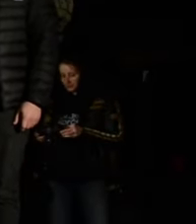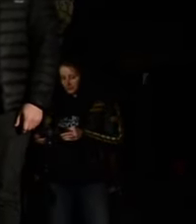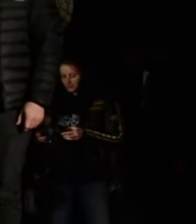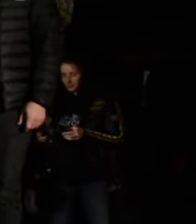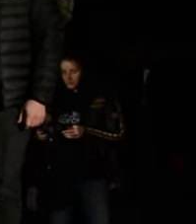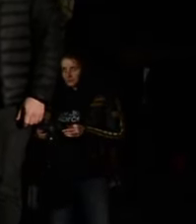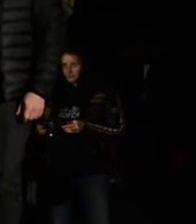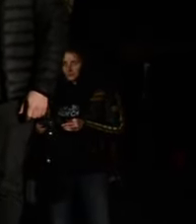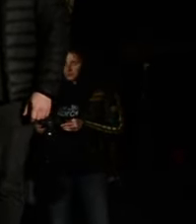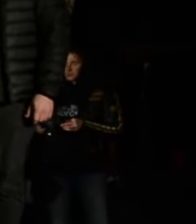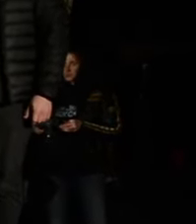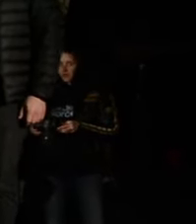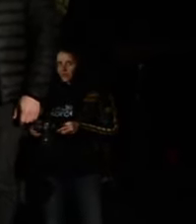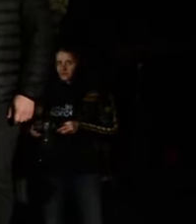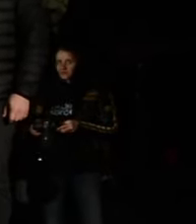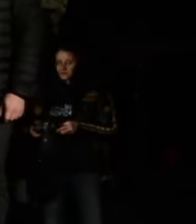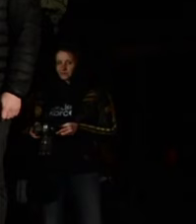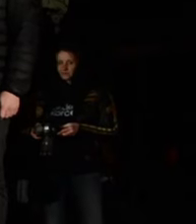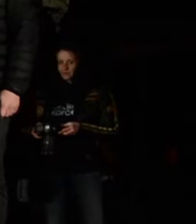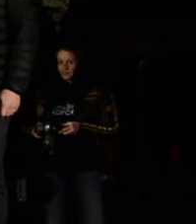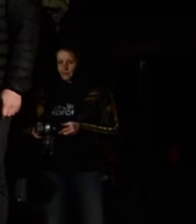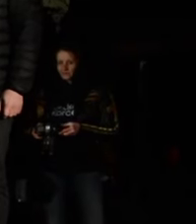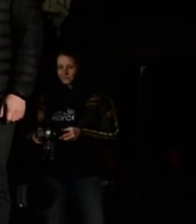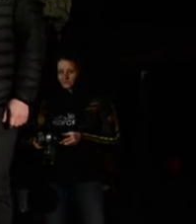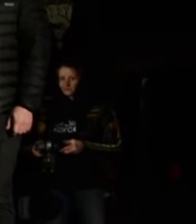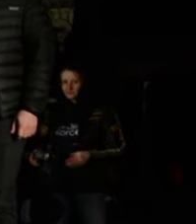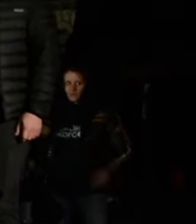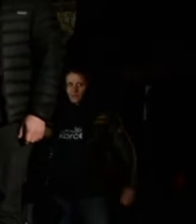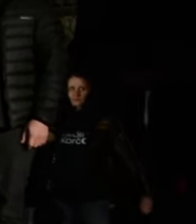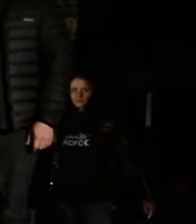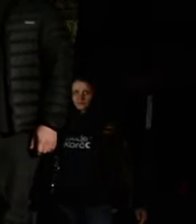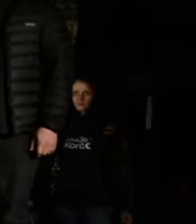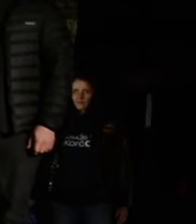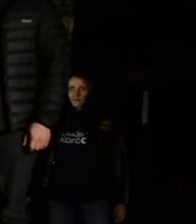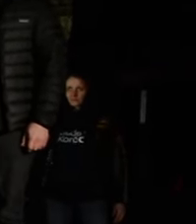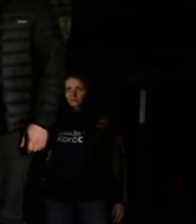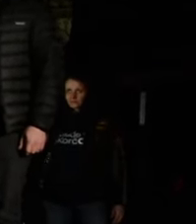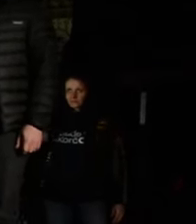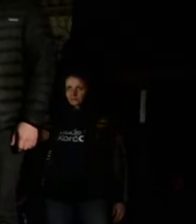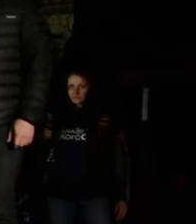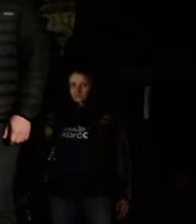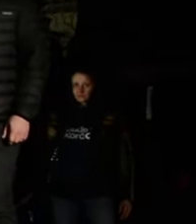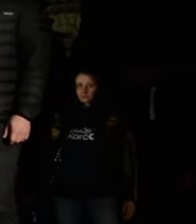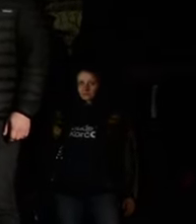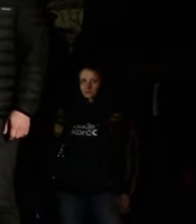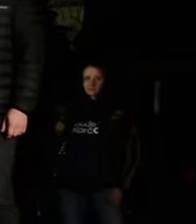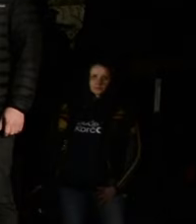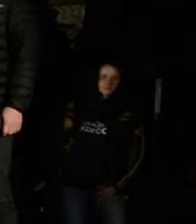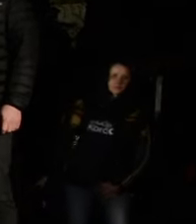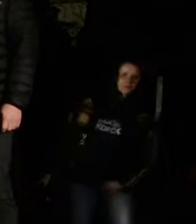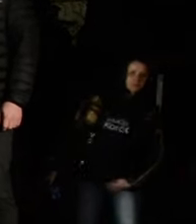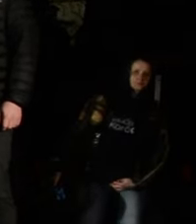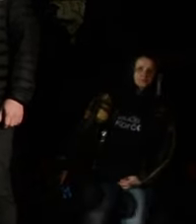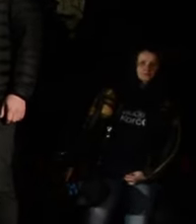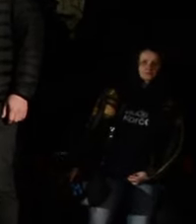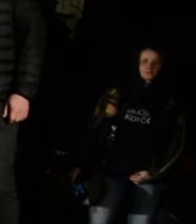Blízka hromy divo vyjo, nad Tatrou